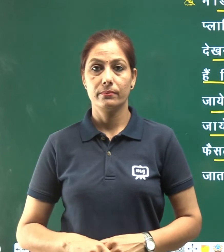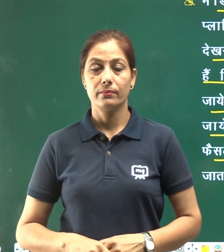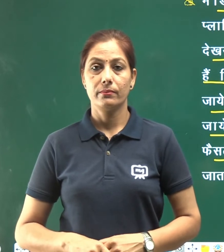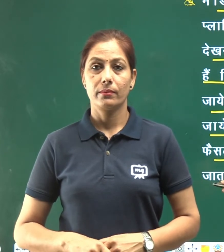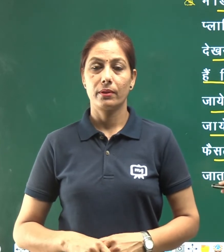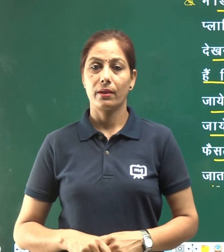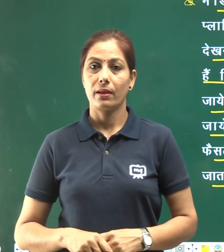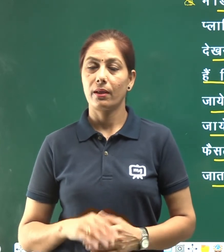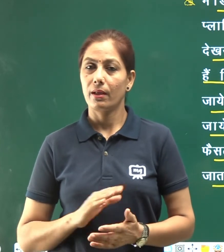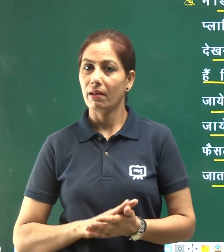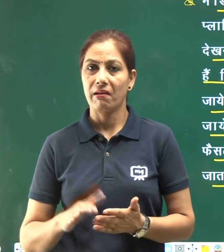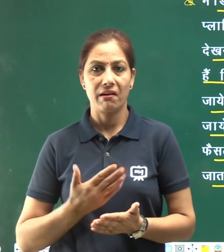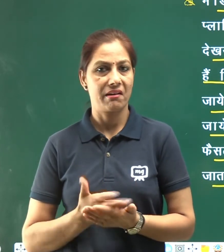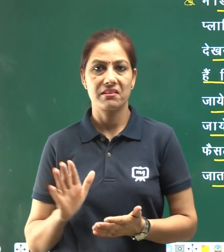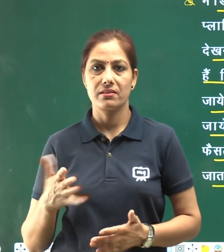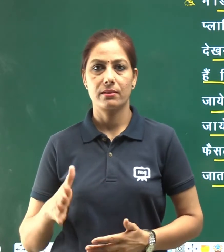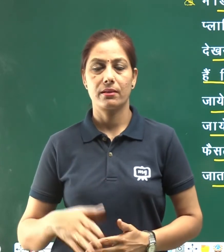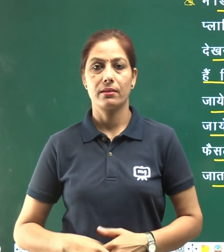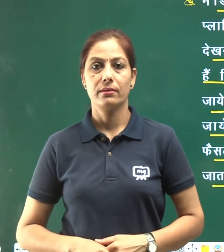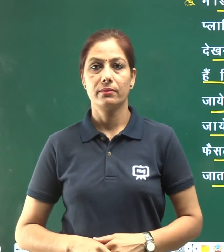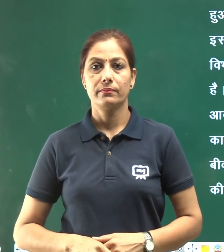रद्द कर दिया जाता है।